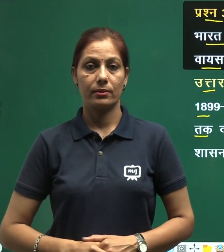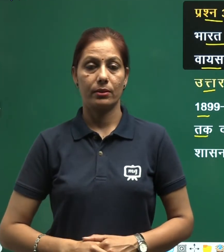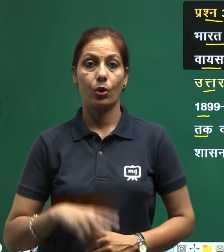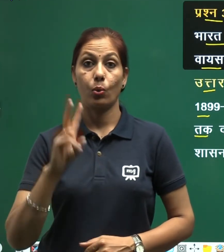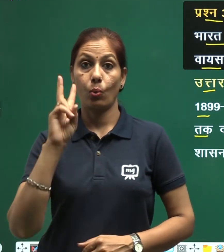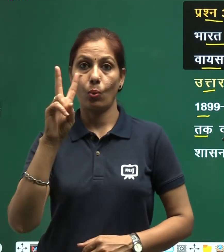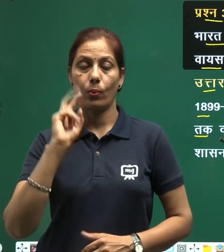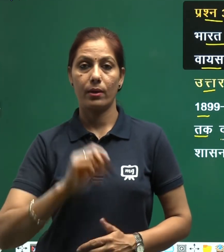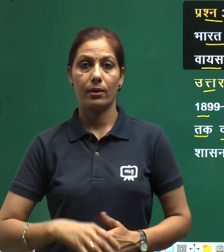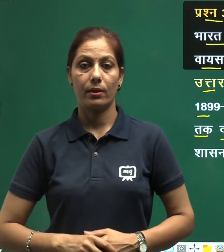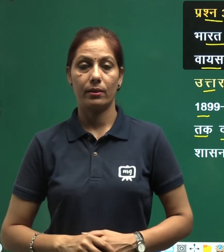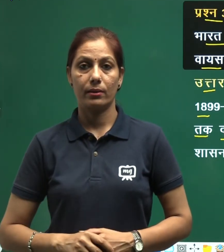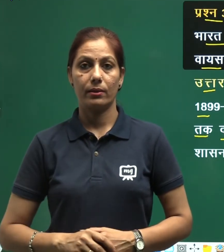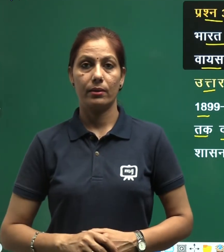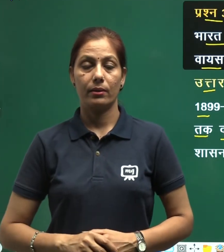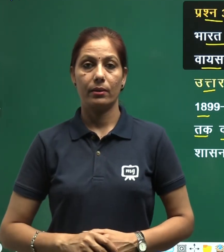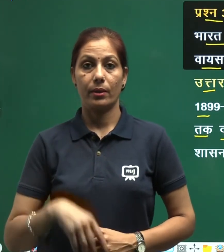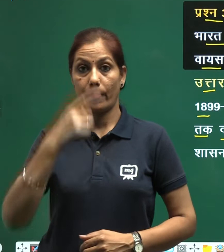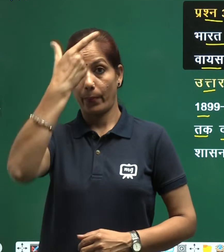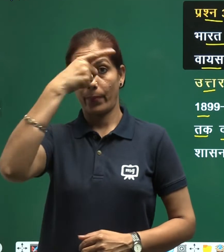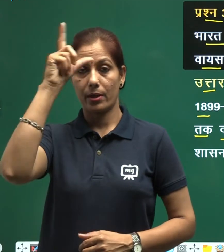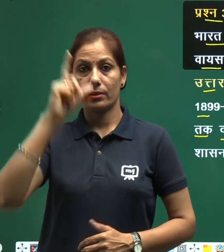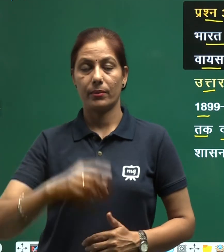2 बार भारत में